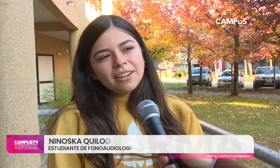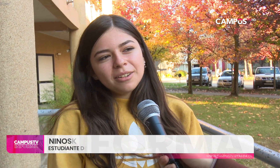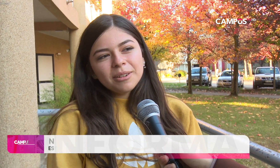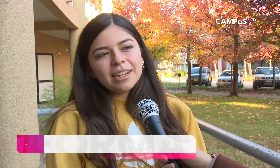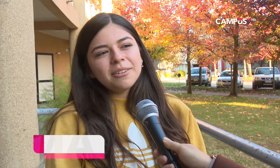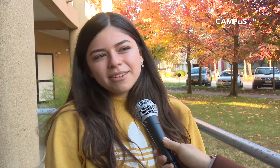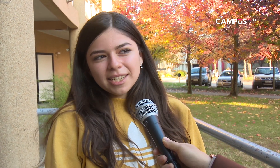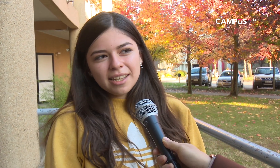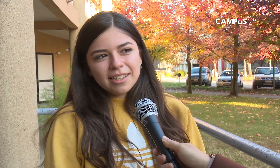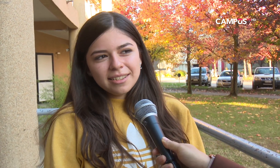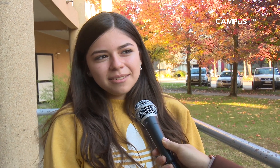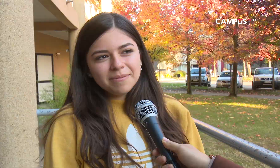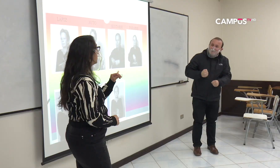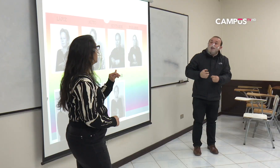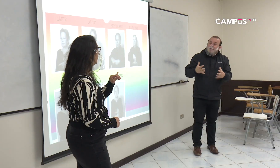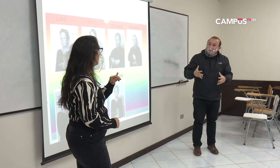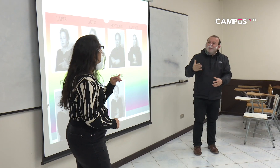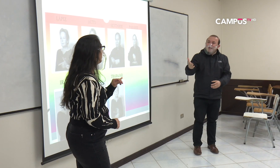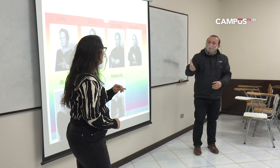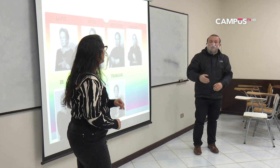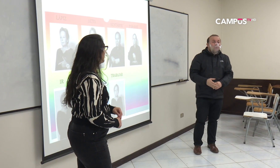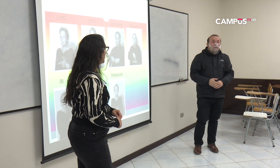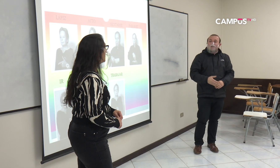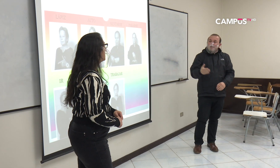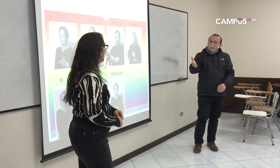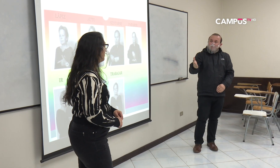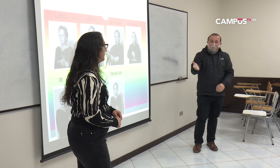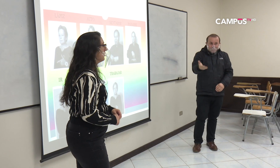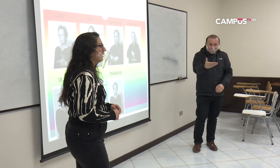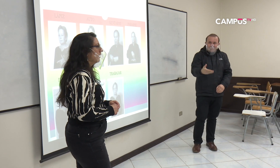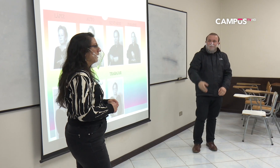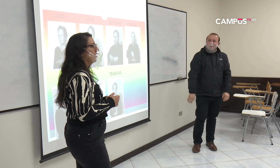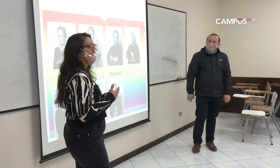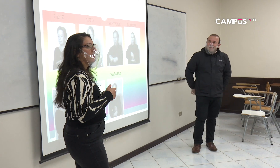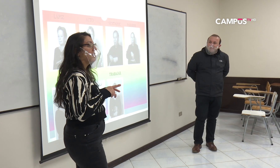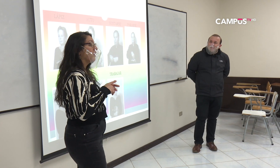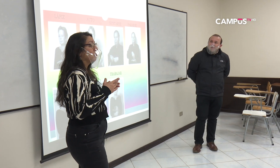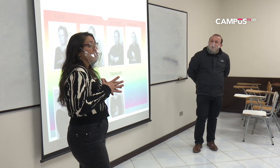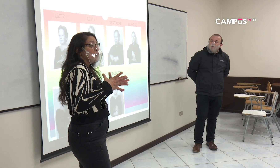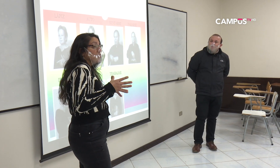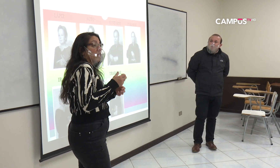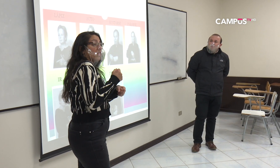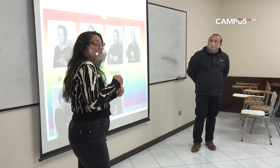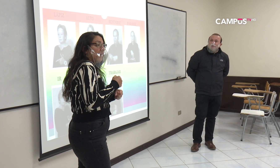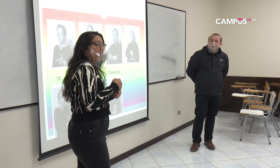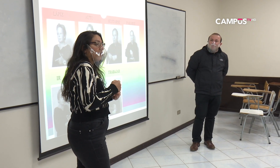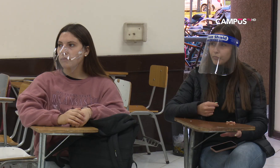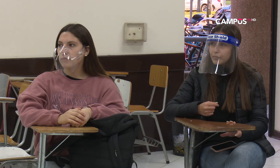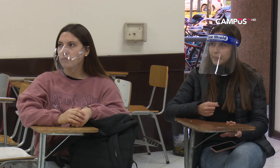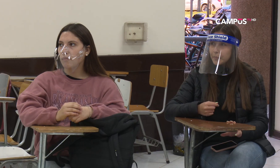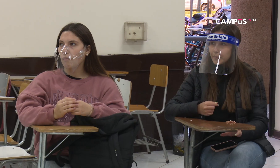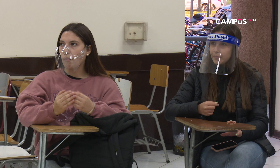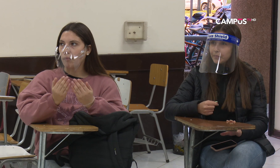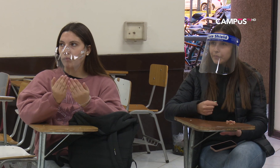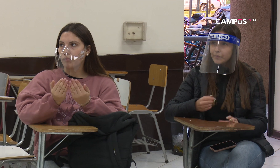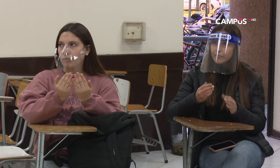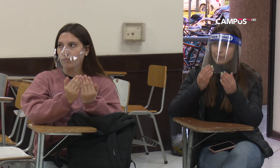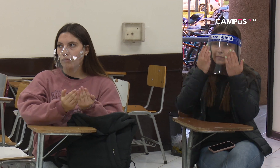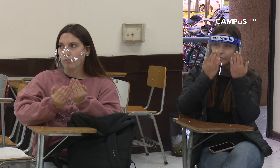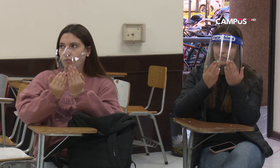lo incluya la universidad en sí el objetivo es que los estudiantes aprendan la lengua natural de las personas sordas